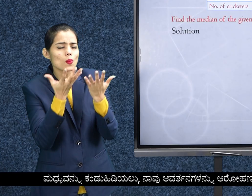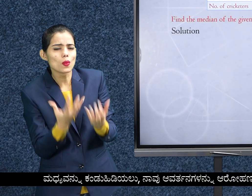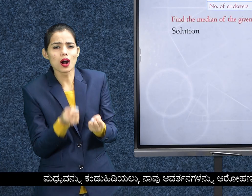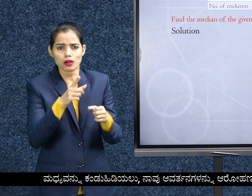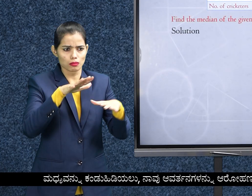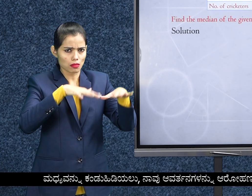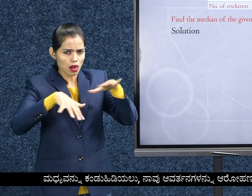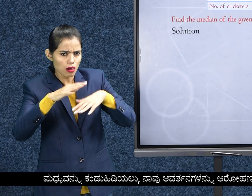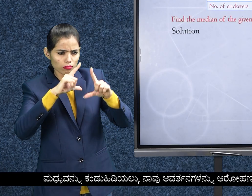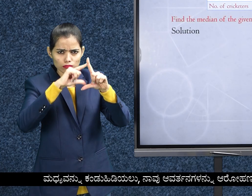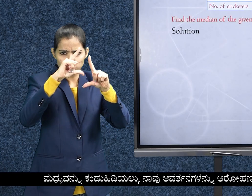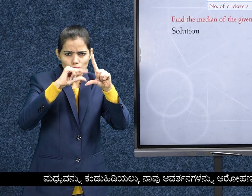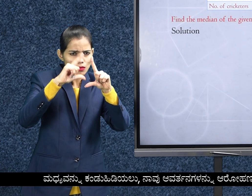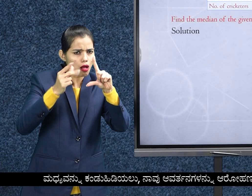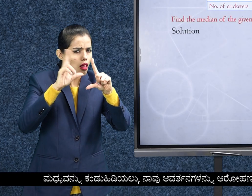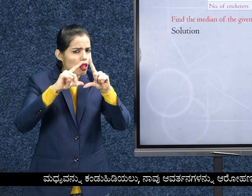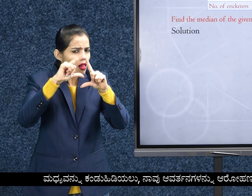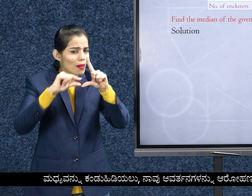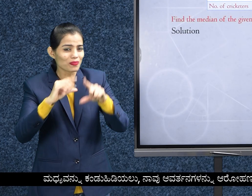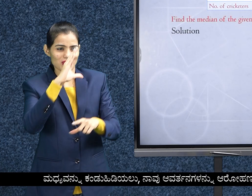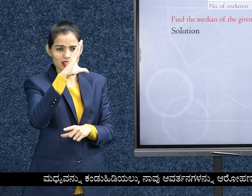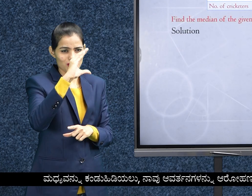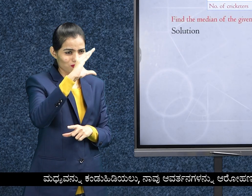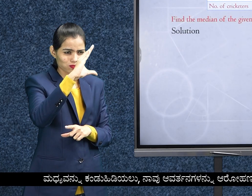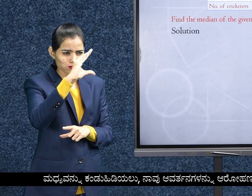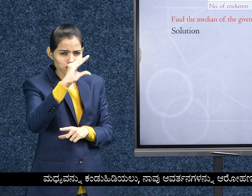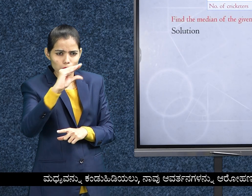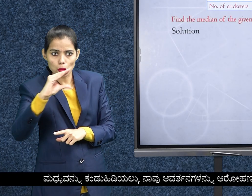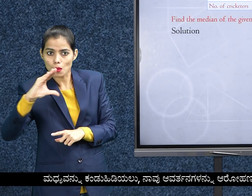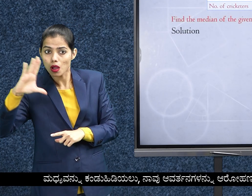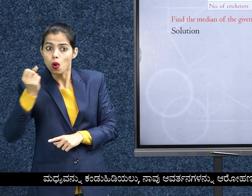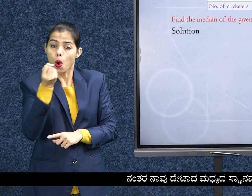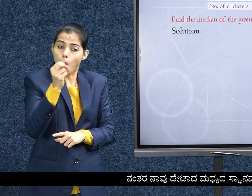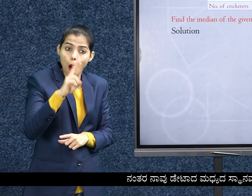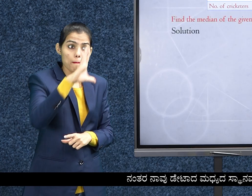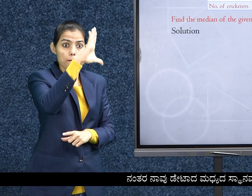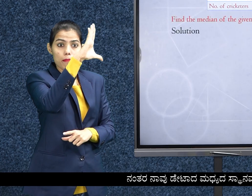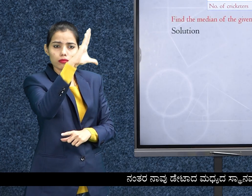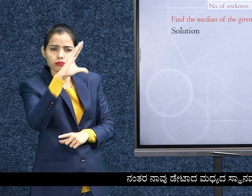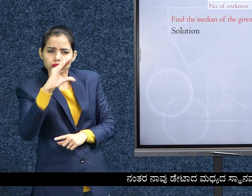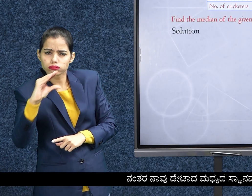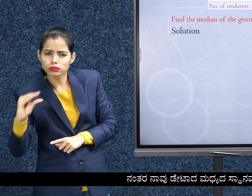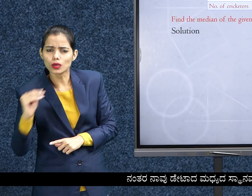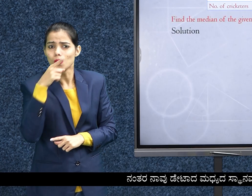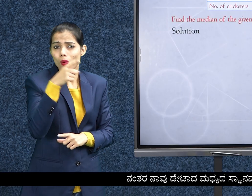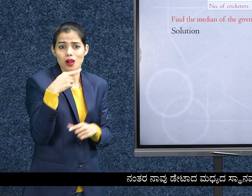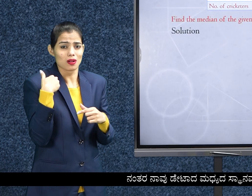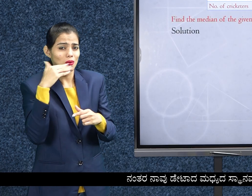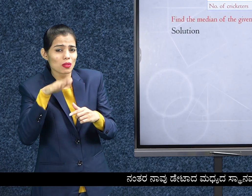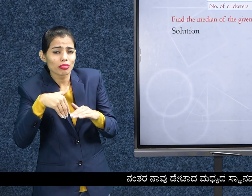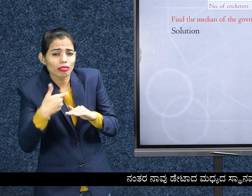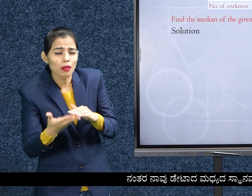ಮಧ್ಯವನ್ನ ಕಂಡುಹಿಡಿಯಲು ನಾವು ಆವರ್ತನಗಳನ್ನ ಆರೋಹಣ ಅಥವಾ ಅವರೋಹಣ ಕ್ರಮದಲ್ಲಿ ಜೋಡಿಸಬೇಕಾಗಿದೆ. ನಂತರ ನಾವು ಡೇಟಾದ ಮಧ್ಯದ